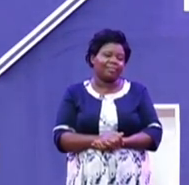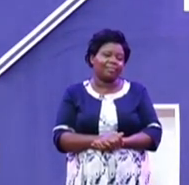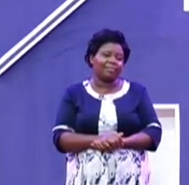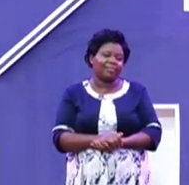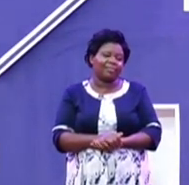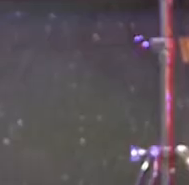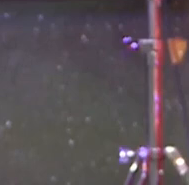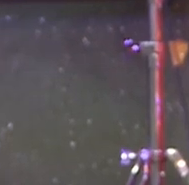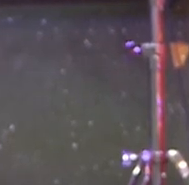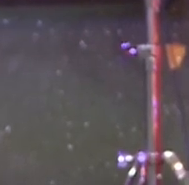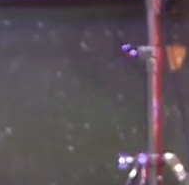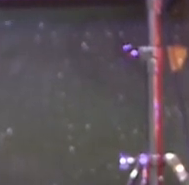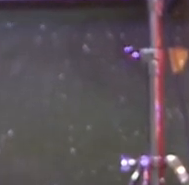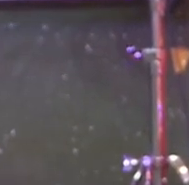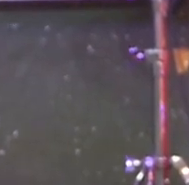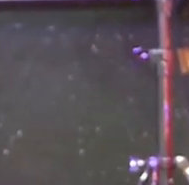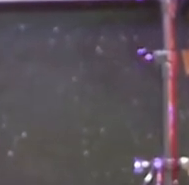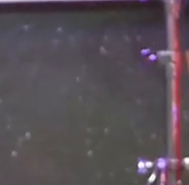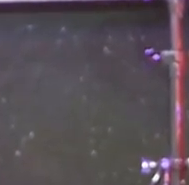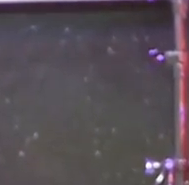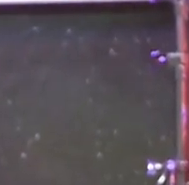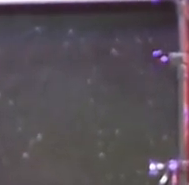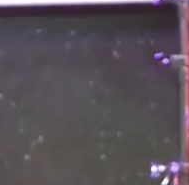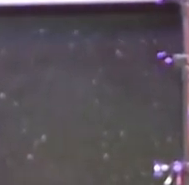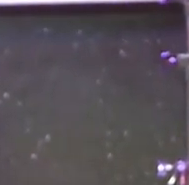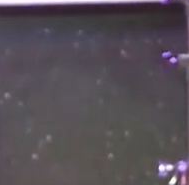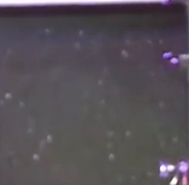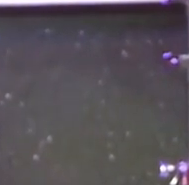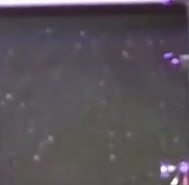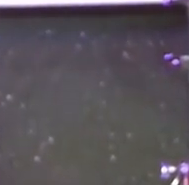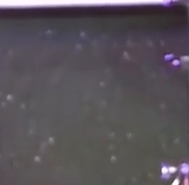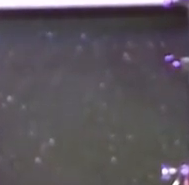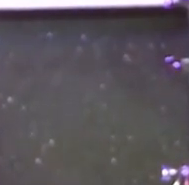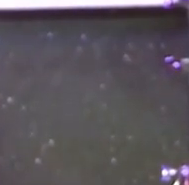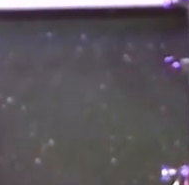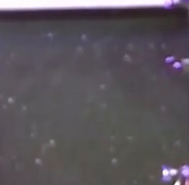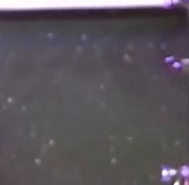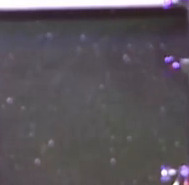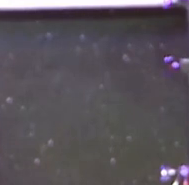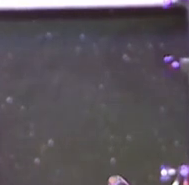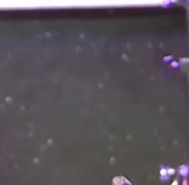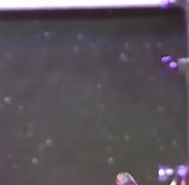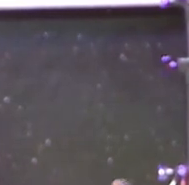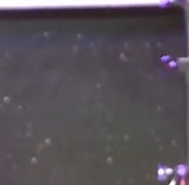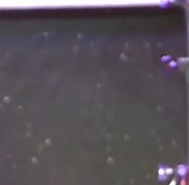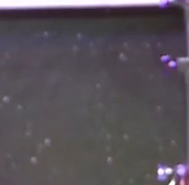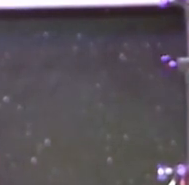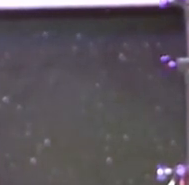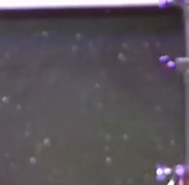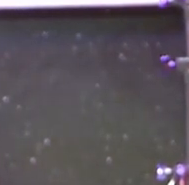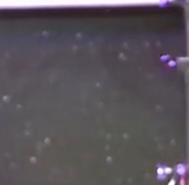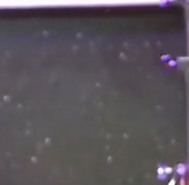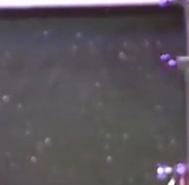Mukama yebaze musumba era amina nina ekibuuzo kyange biri ebintu bya mirundi ena tuyina first